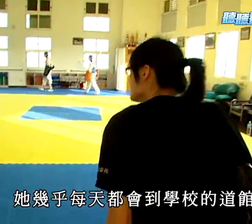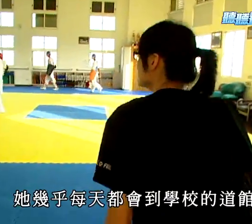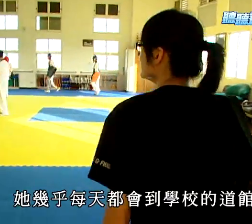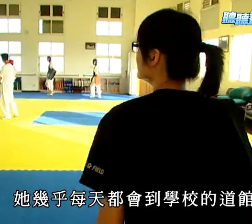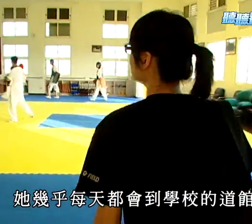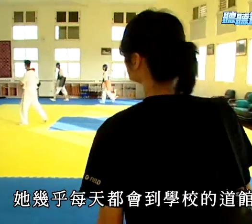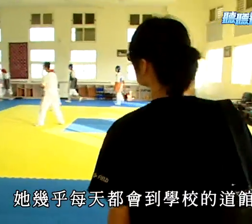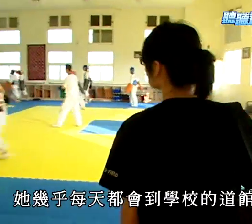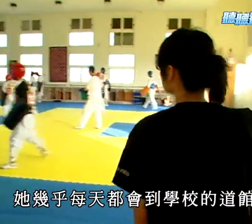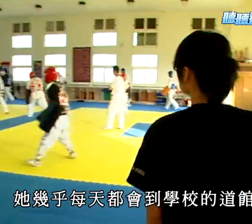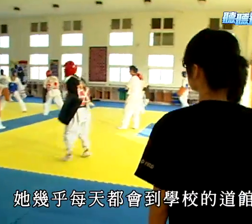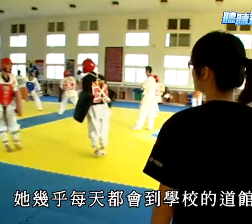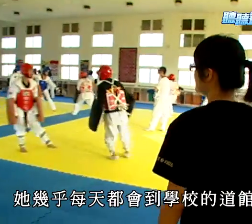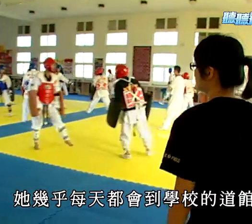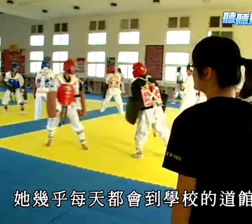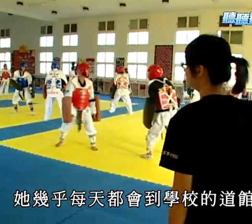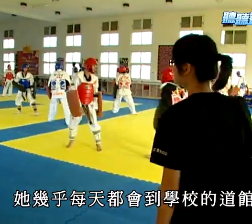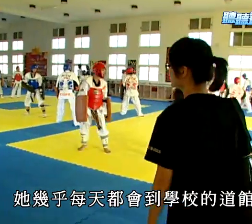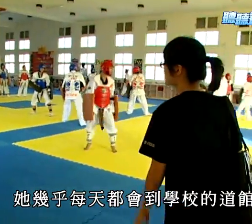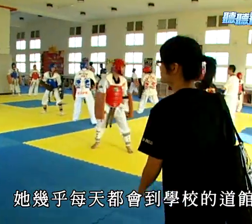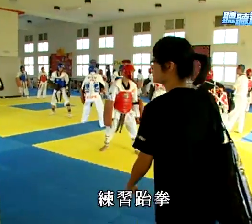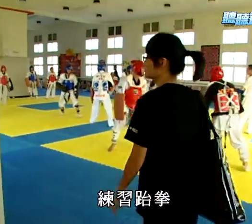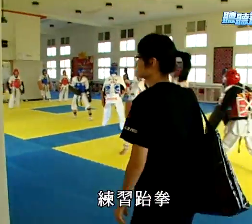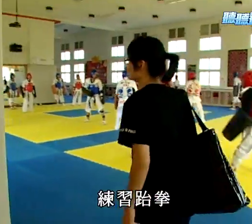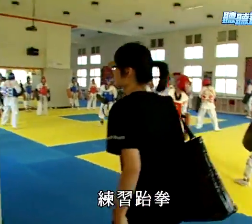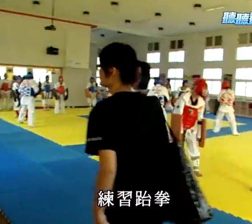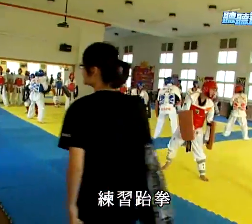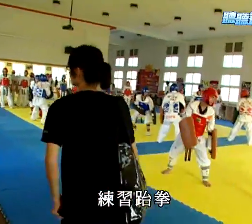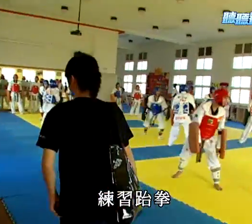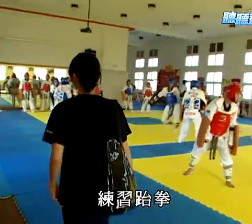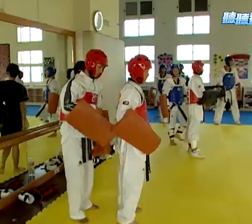几乎每天都会到学校的道馆练习跆拳呢。